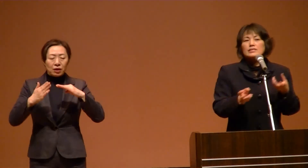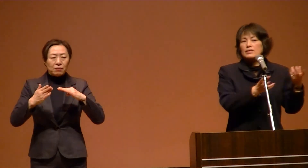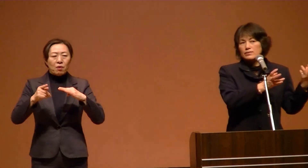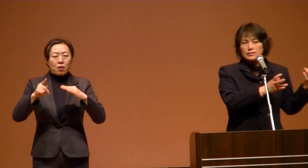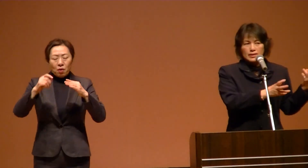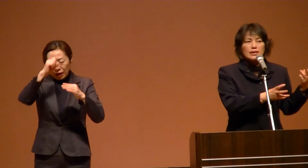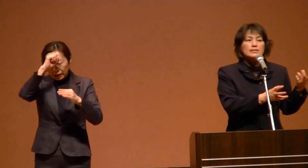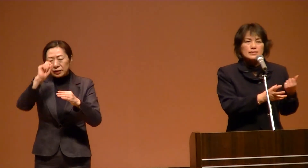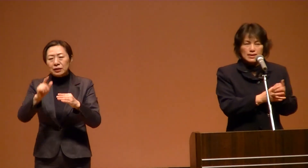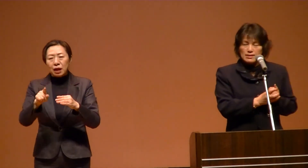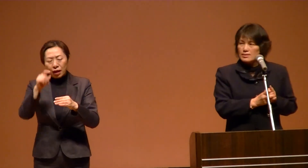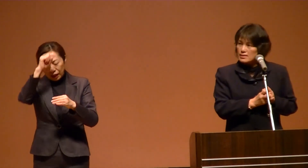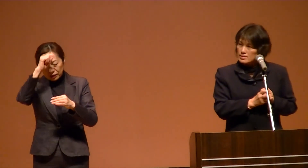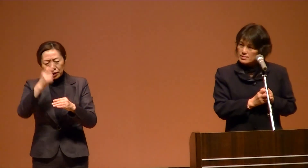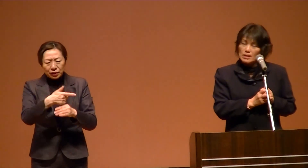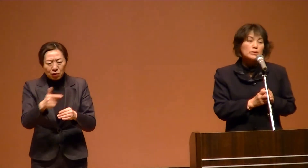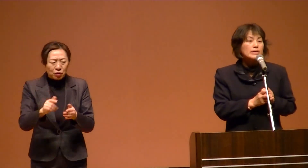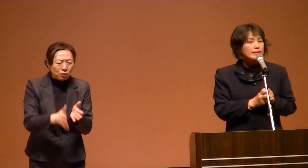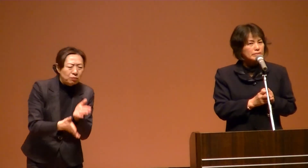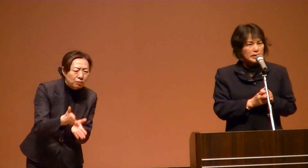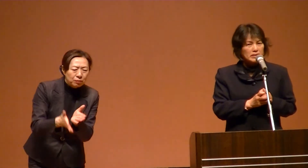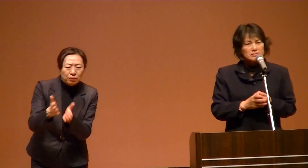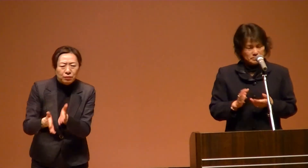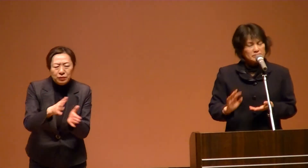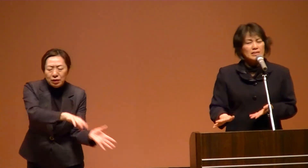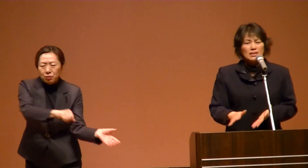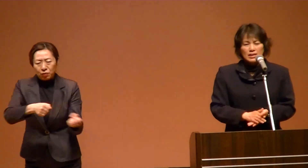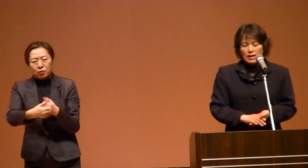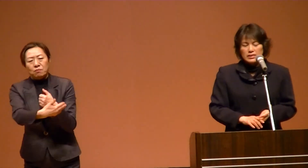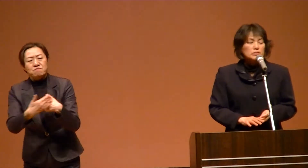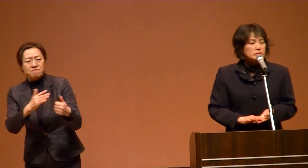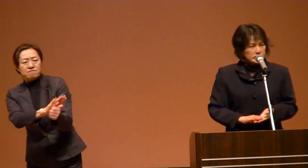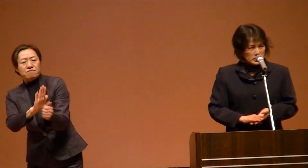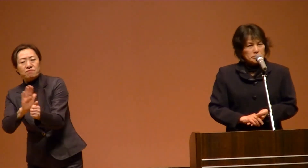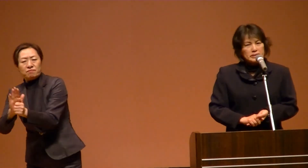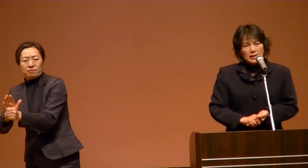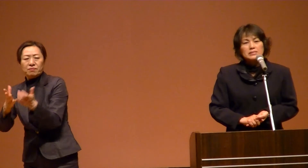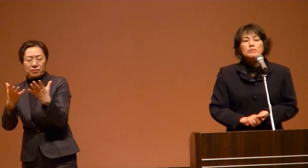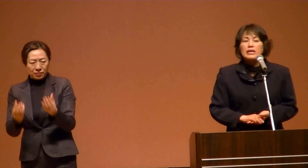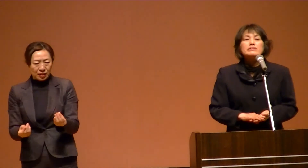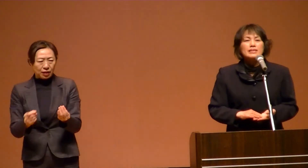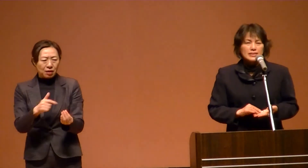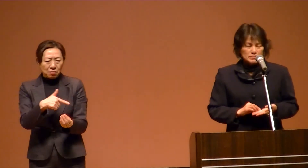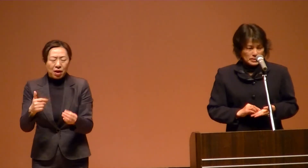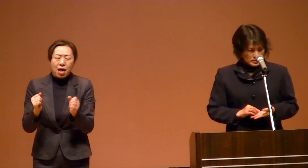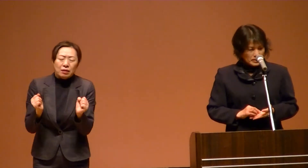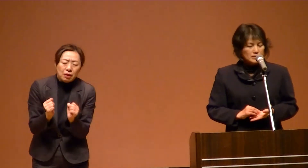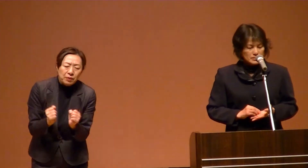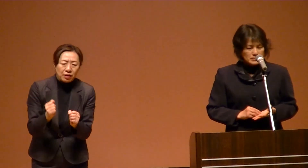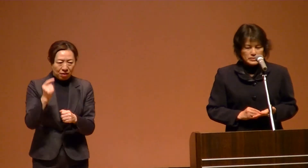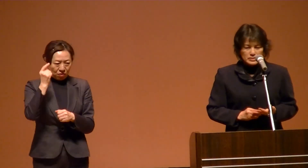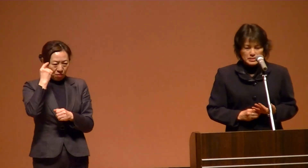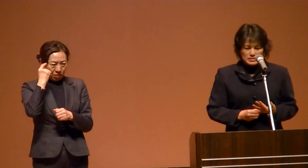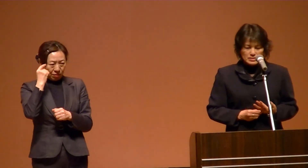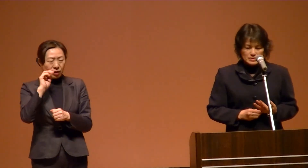助けてくれたんですが、寒かったので朝のうちにやっぱり何もなくなってしまって